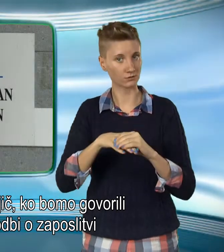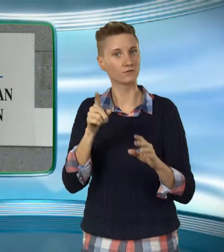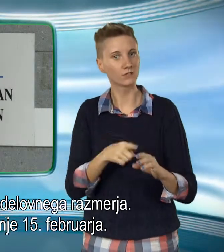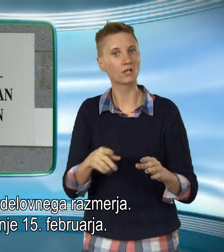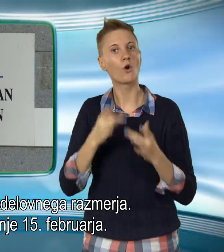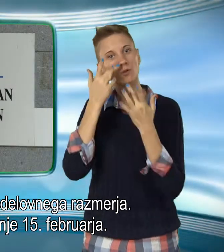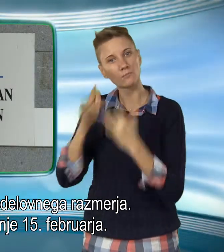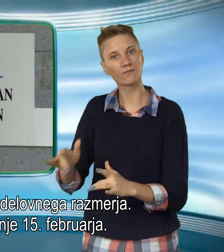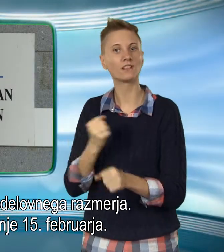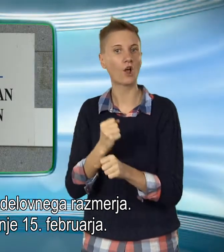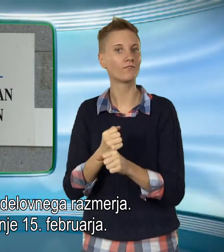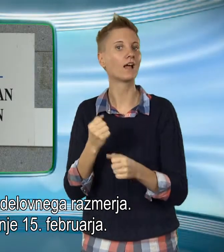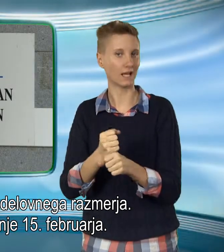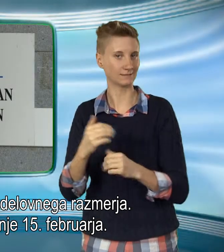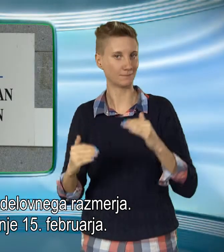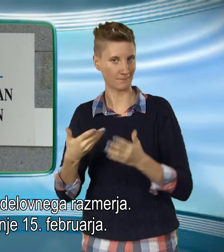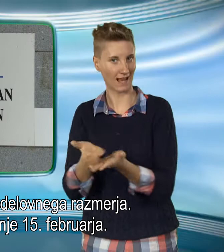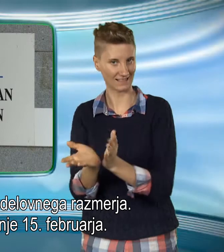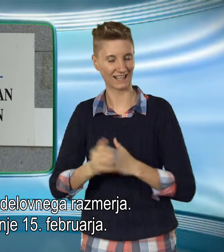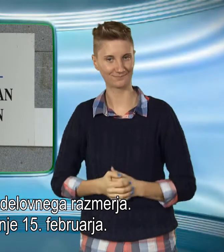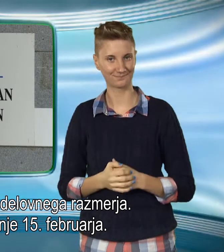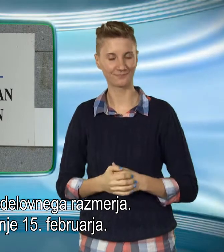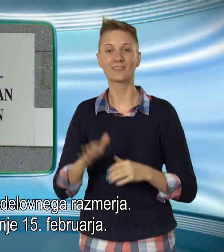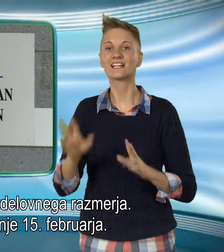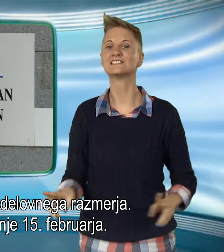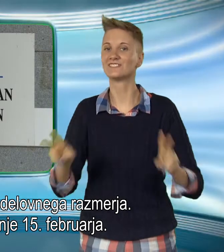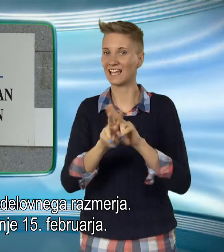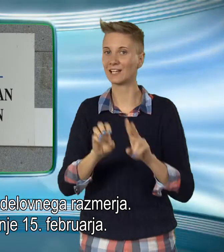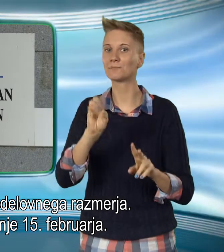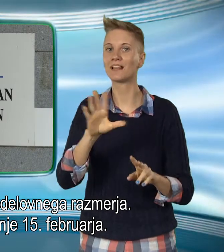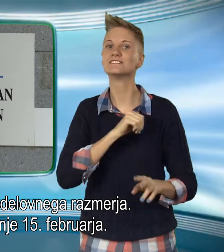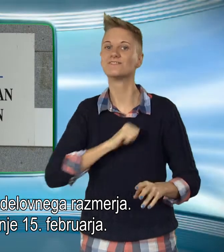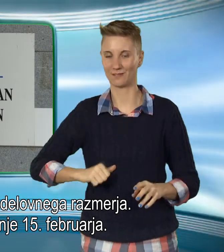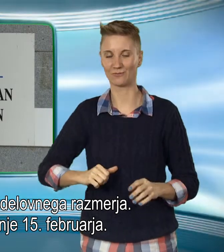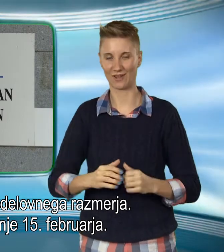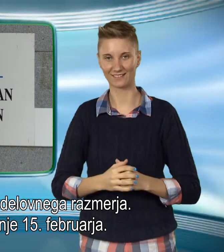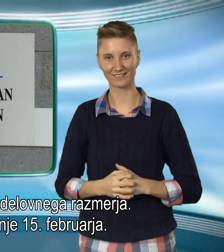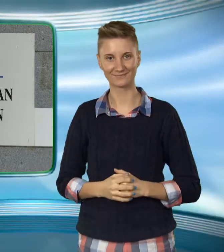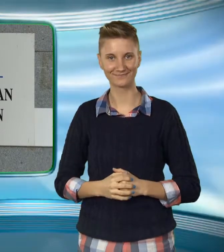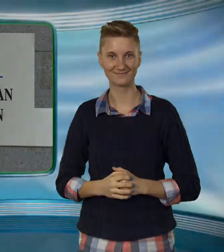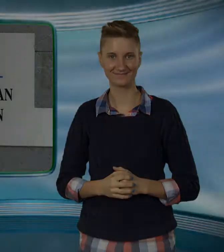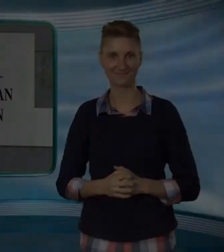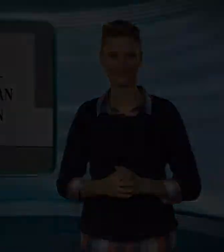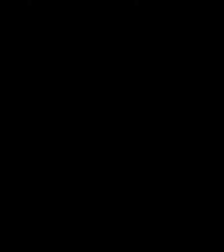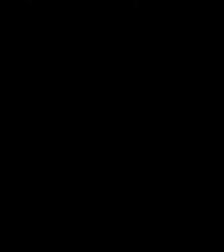in odpovedi delovnega razmerja. Nasvidenje 15. februarja.